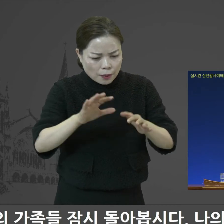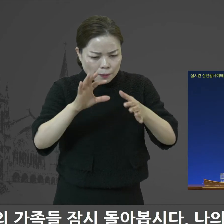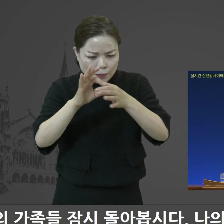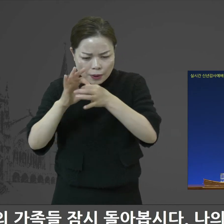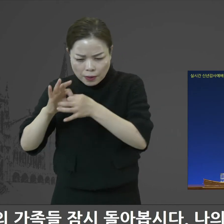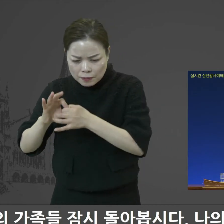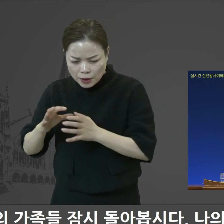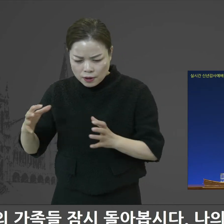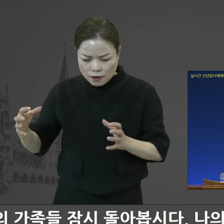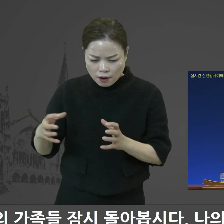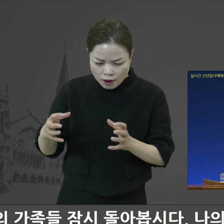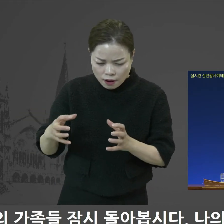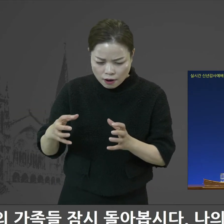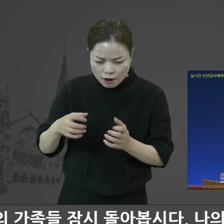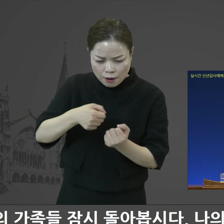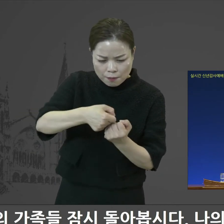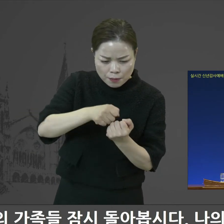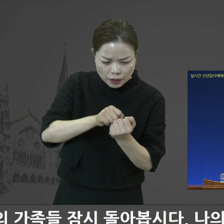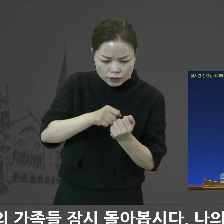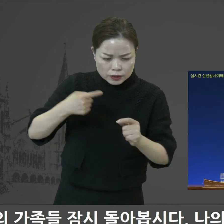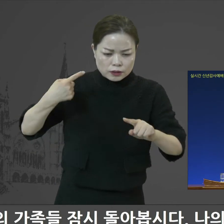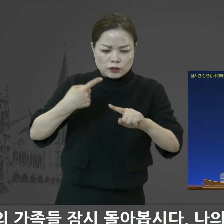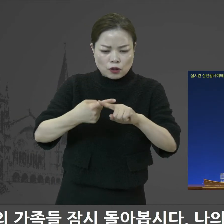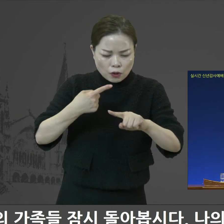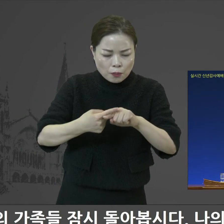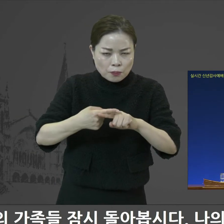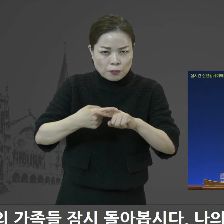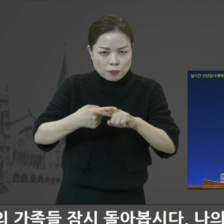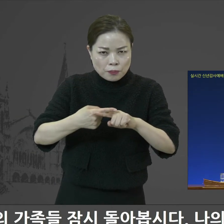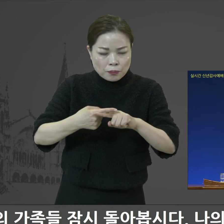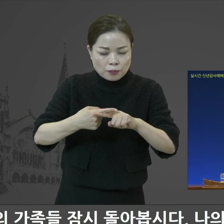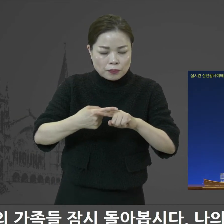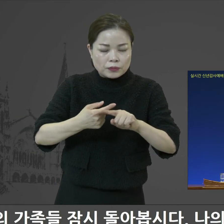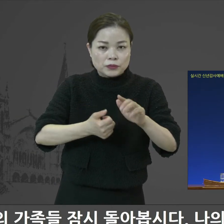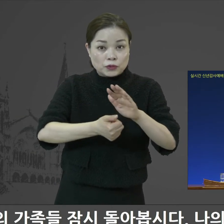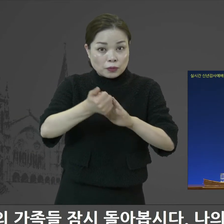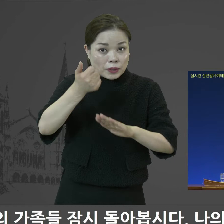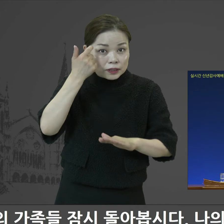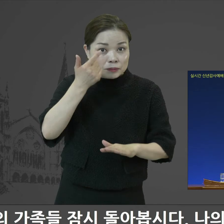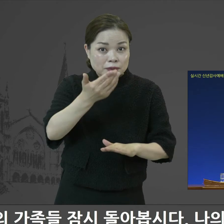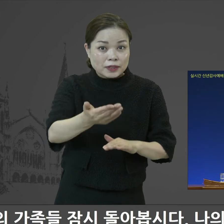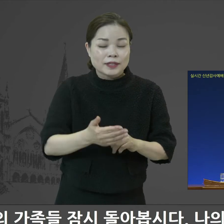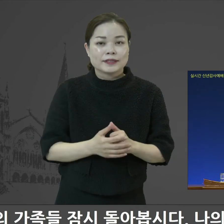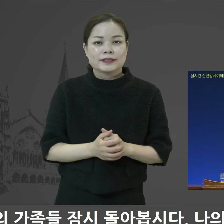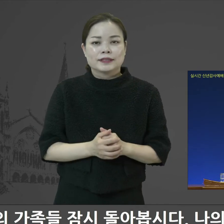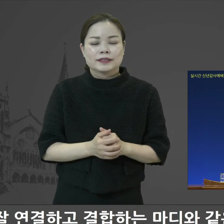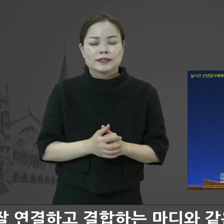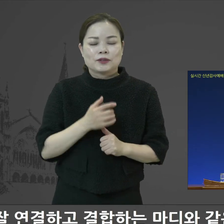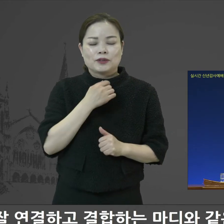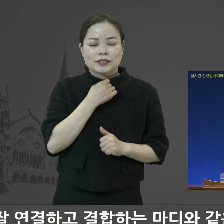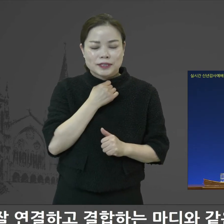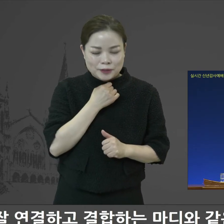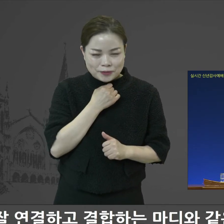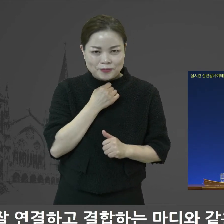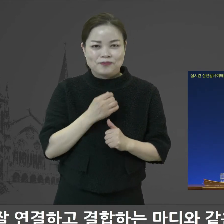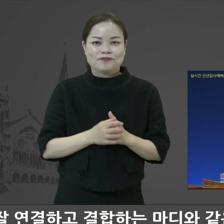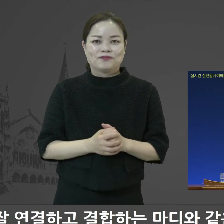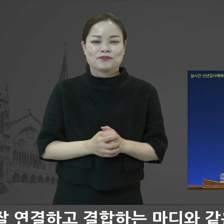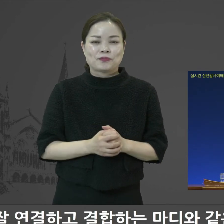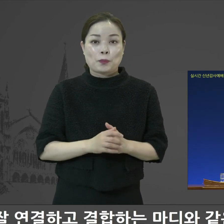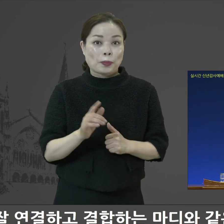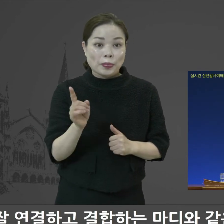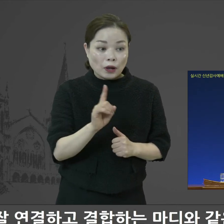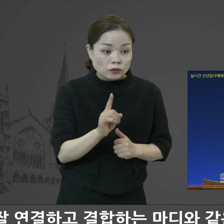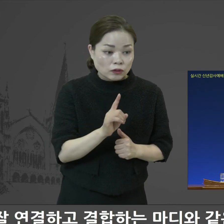연결하고 결합하는 마디와 같은 역할 하실 것 소망하시죠? 그렇게 되길 원하시죠?